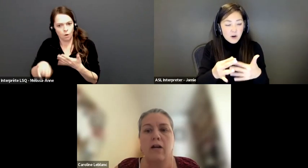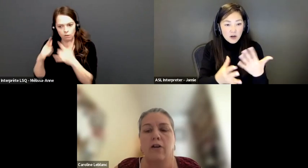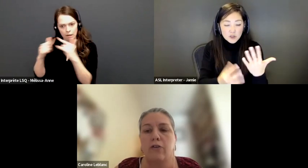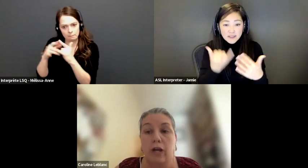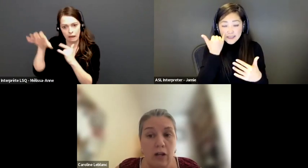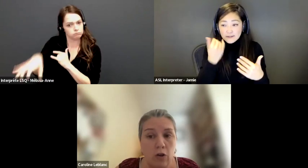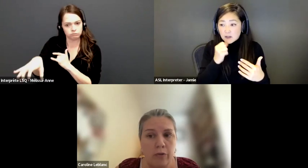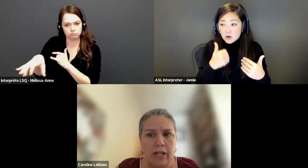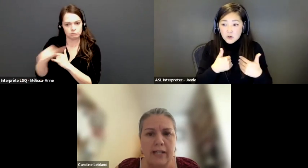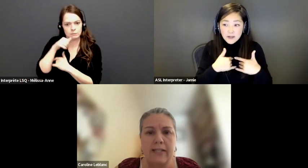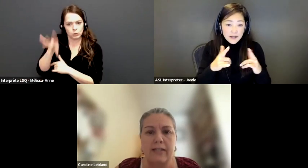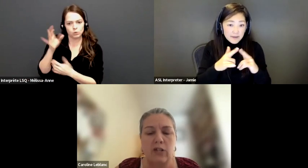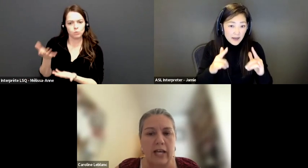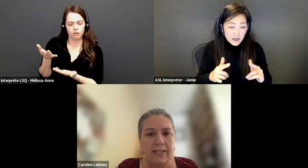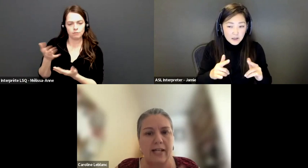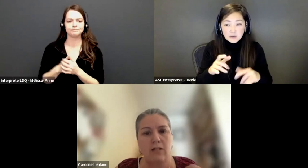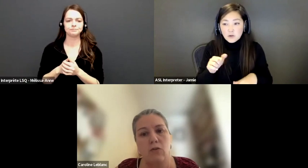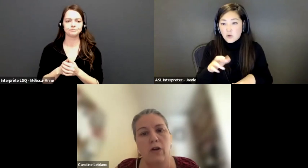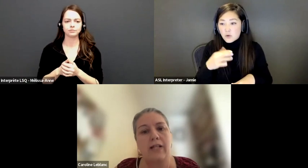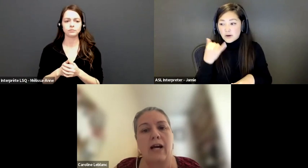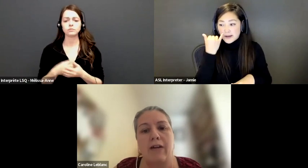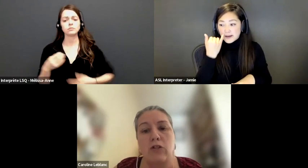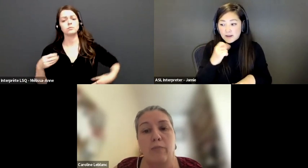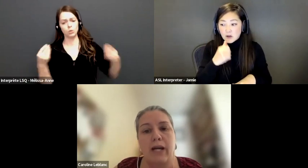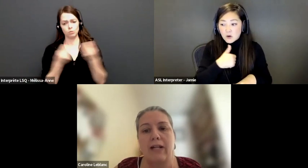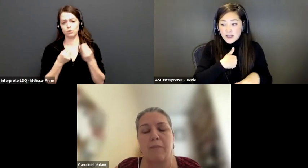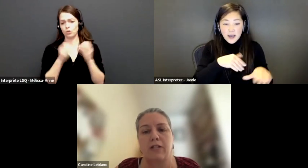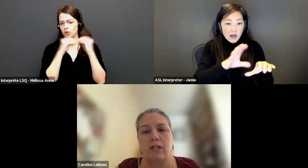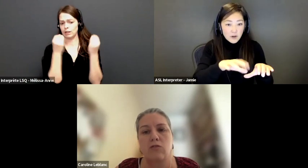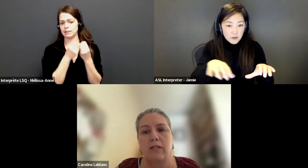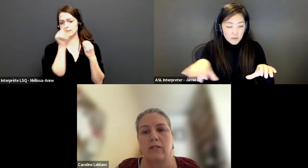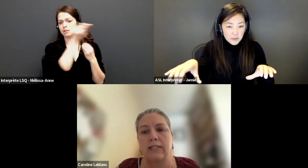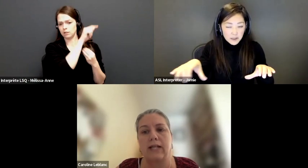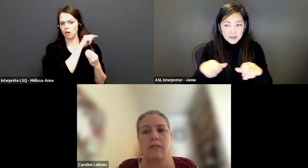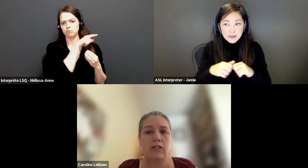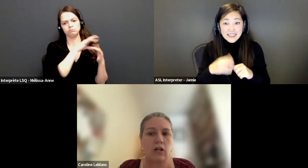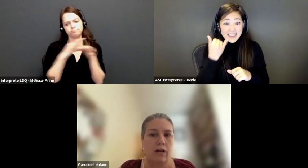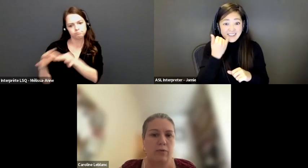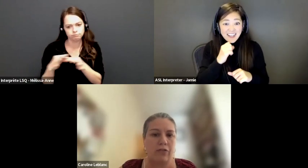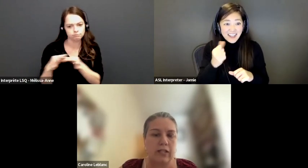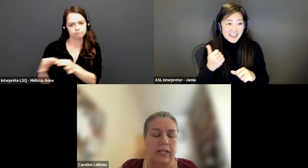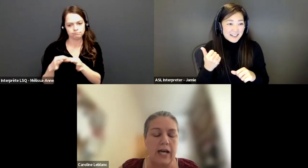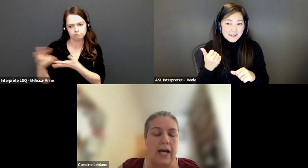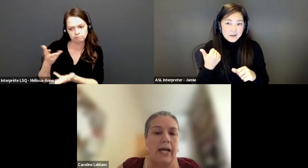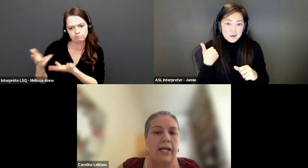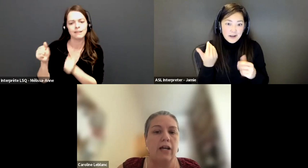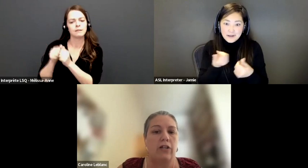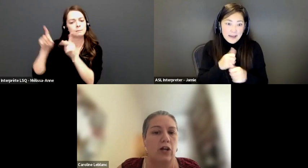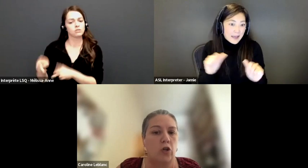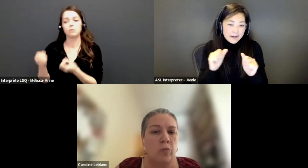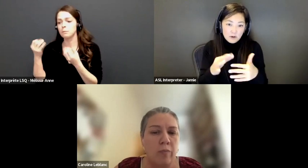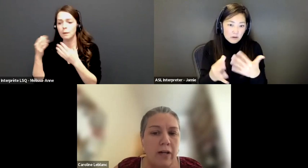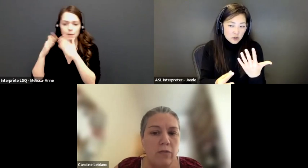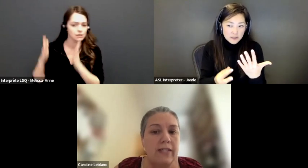regroupement d'un grand nombre d'organisations qui travaillent de près avec les personnes en situation d'itinérance et de grande pauvreté, et